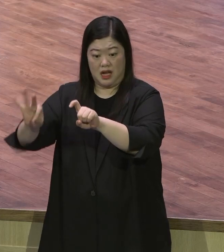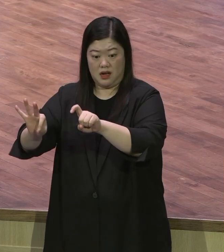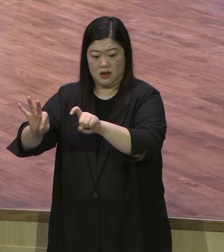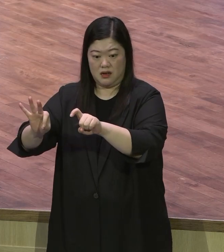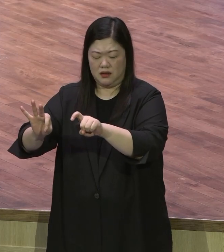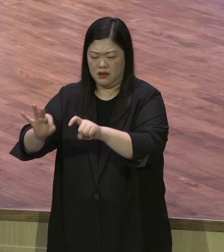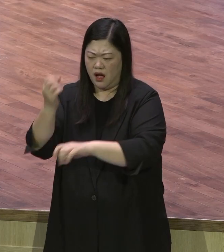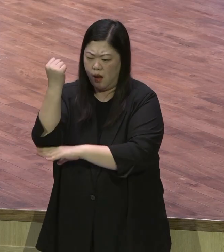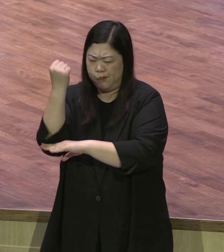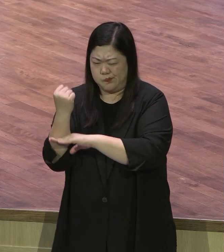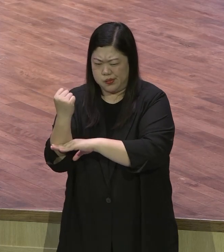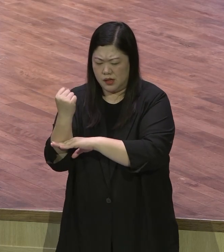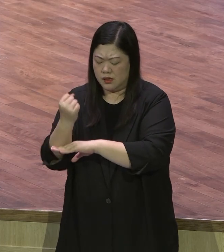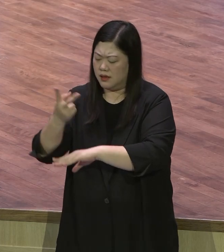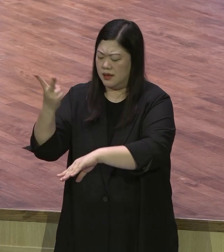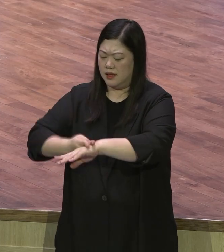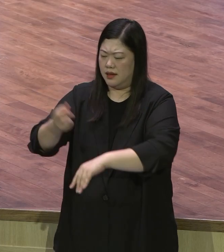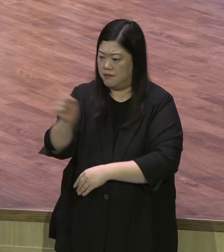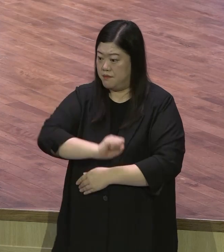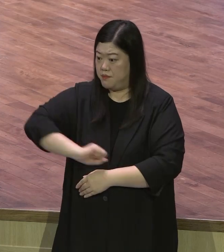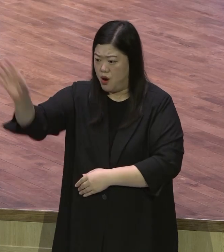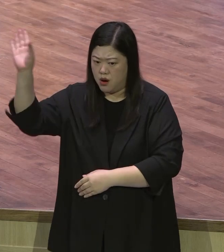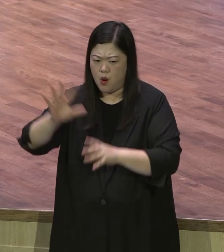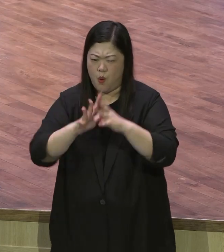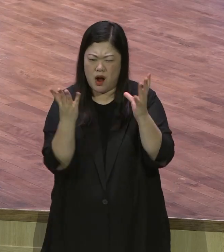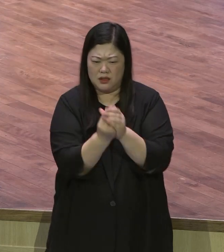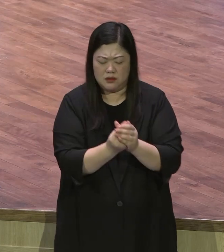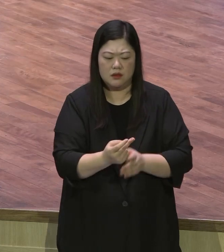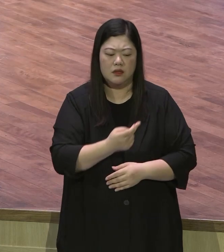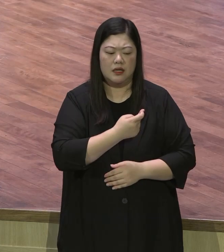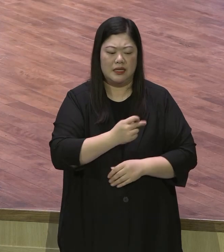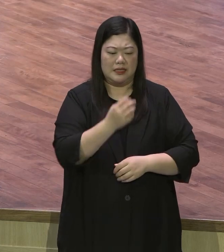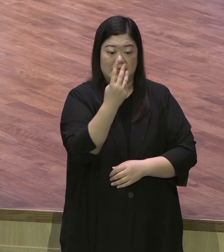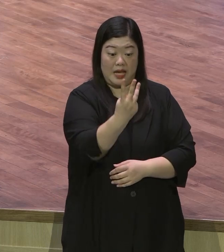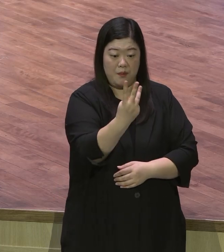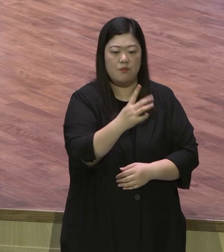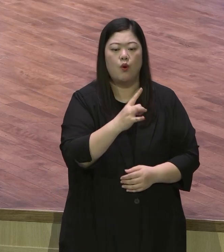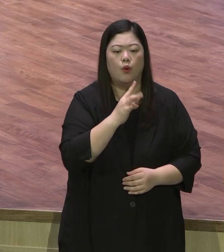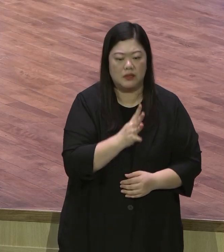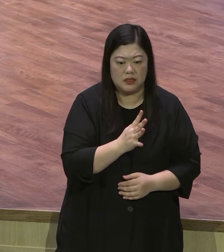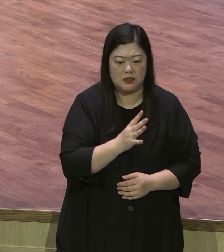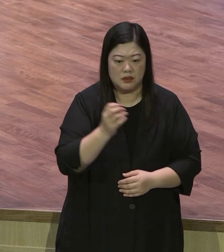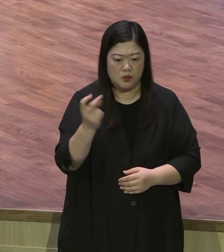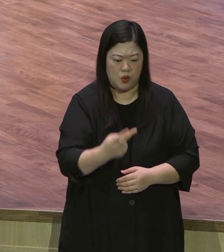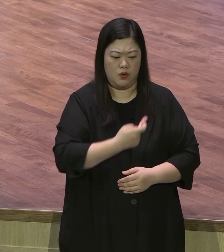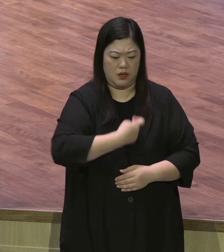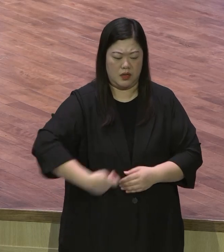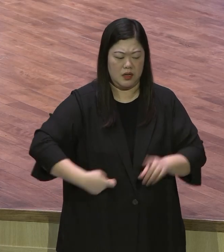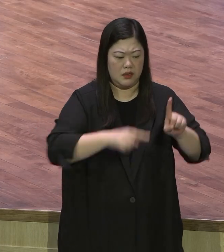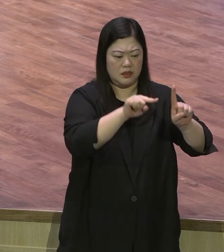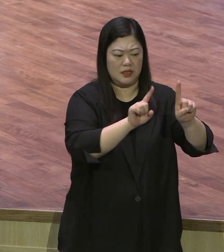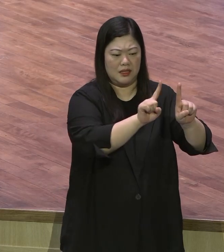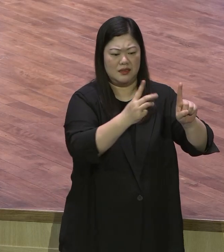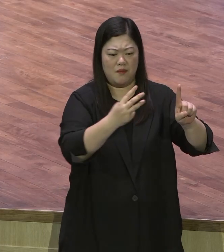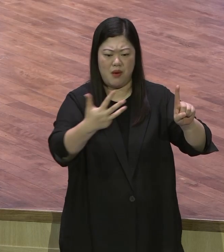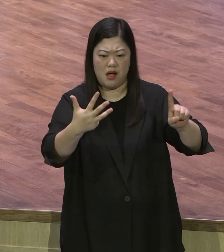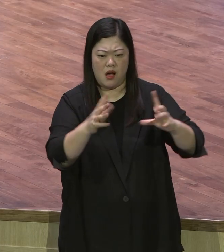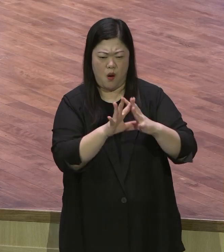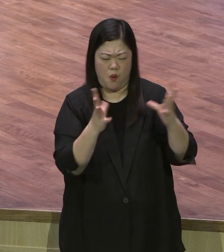벗어나서 이제는 오참오직 삼오직. 아멘. 삼오직 우리의 삶의 기준이 확 바뀐 이걸 뭐라냐,